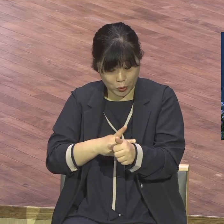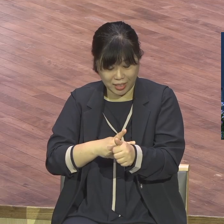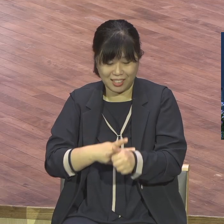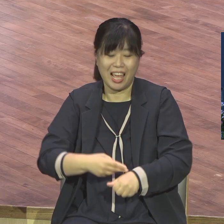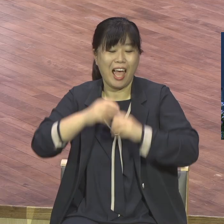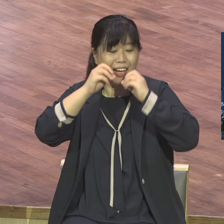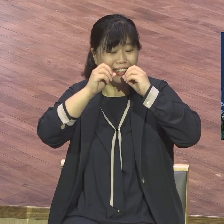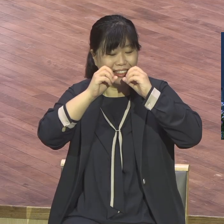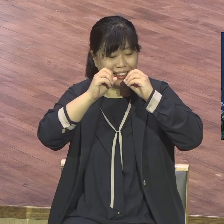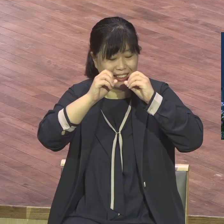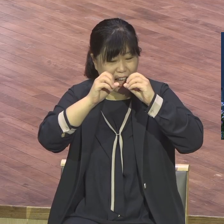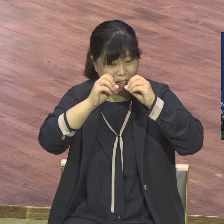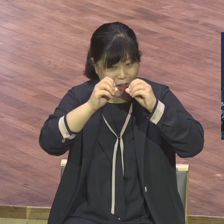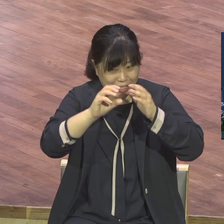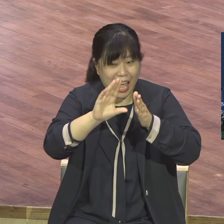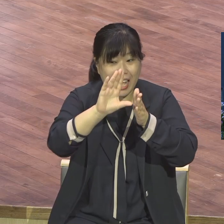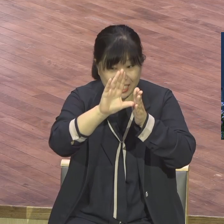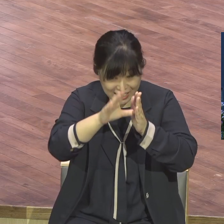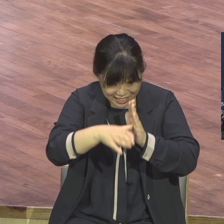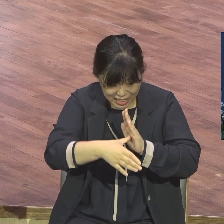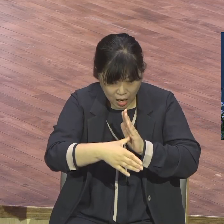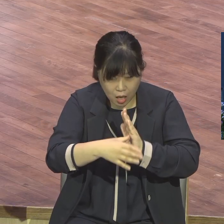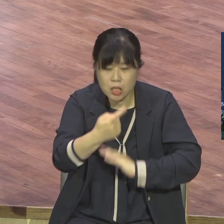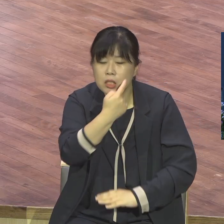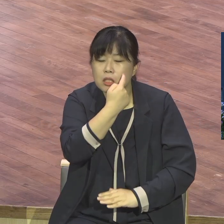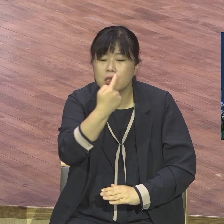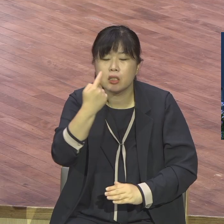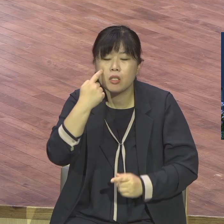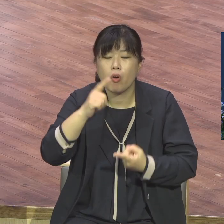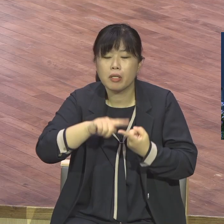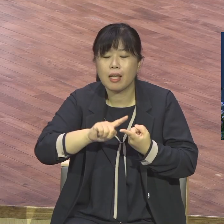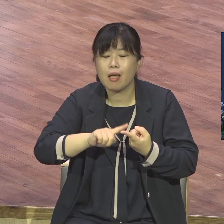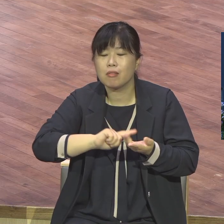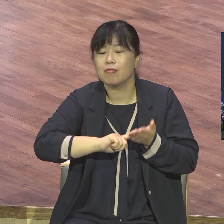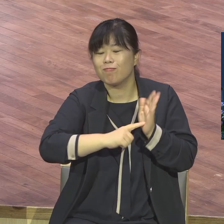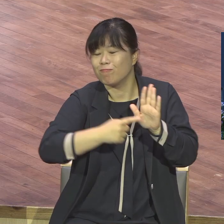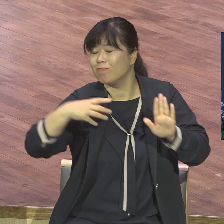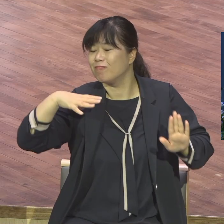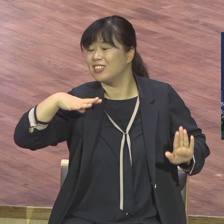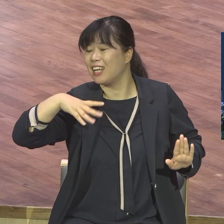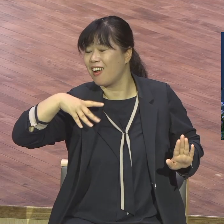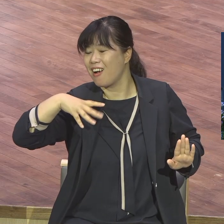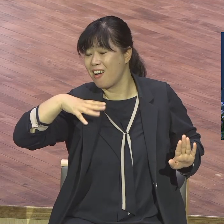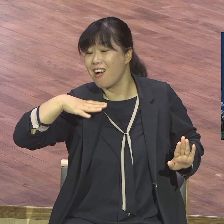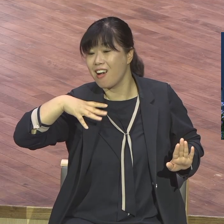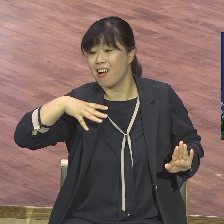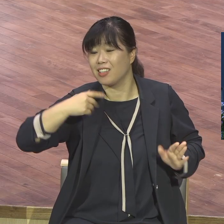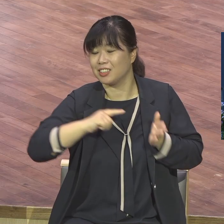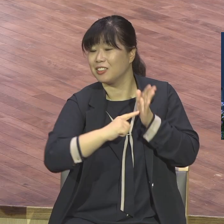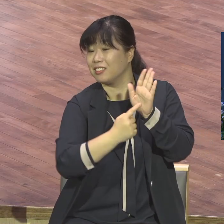증거를 자랑한다는 표현으로 사용했습니다. 나 자랑한다.